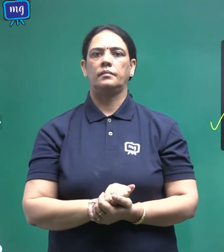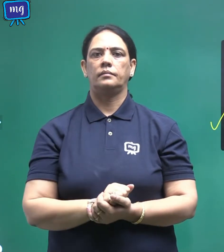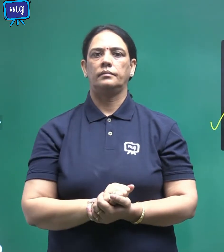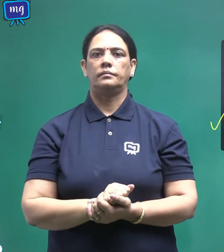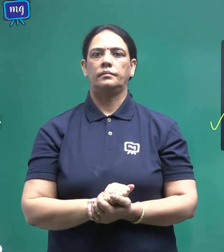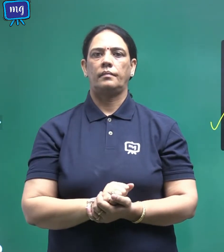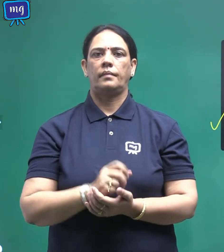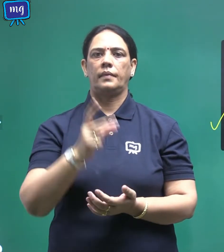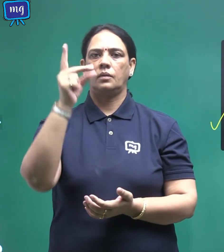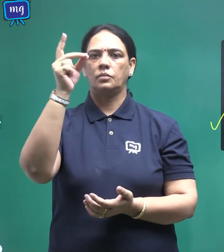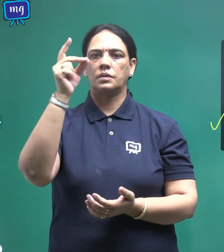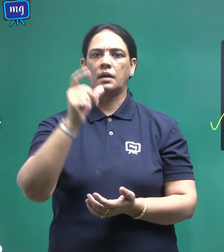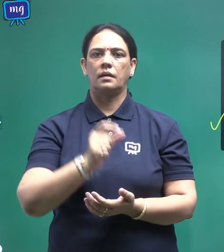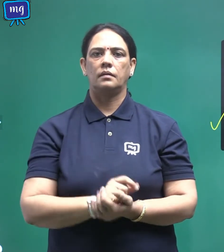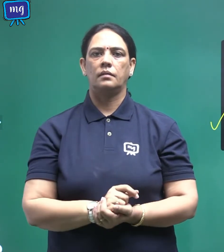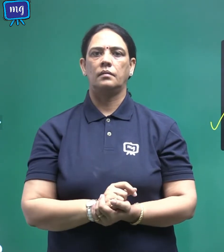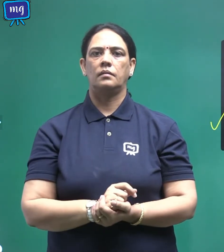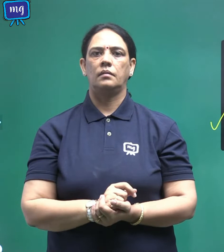दूसरा